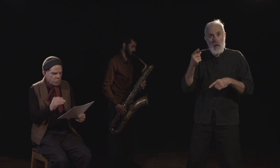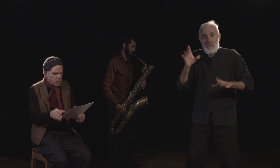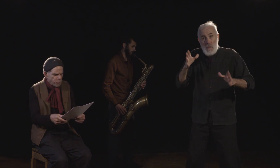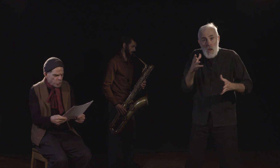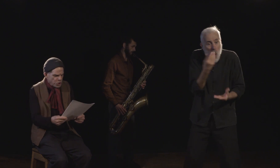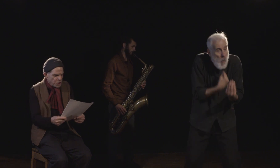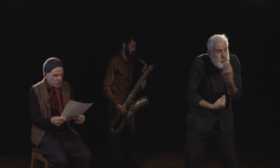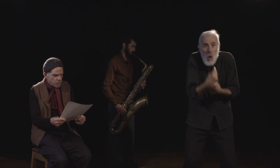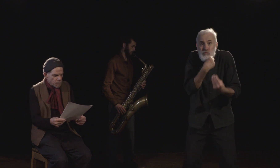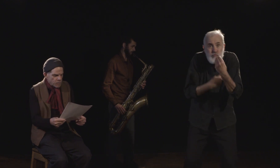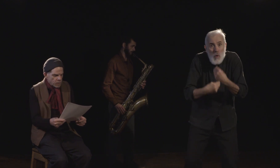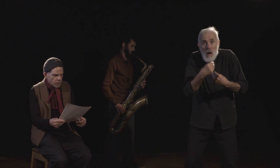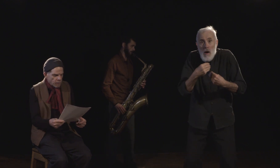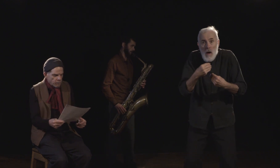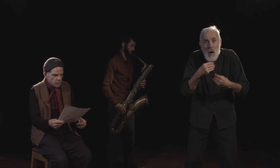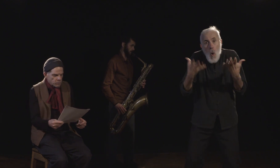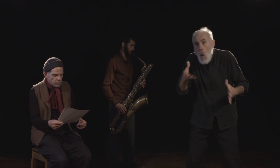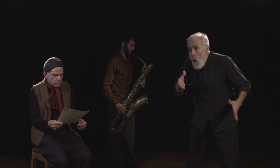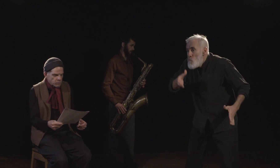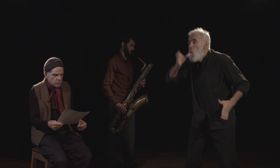boivent des fruits pourris.